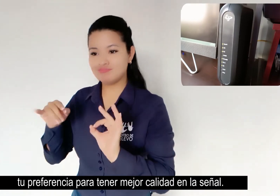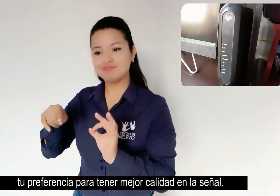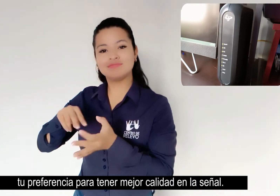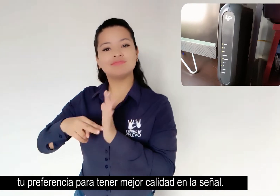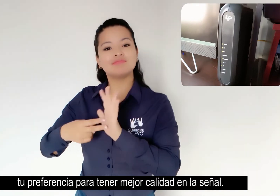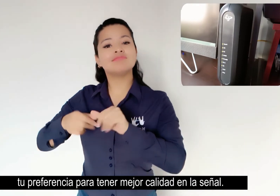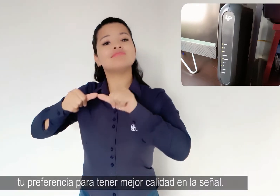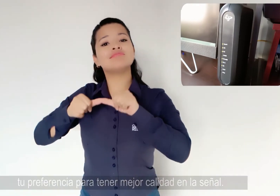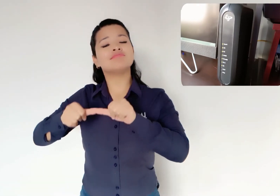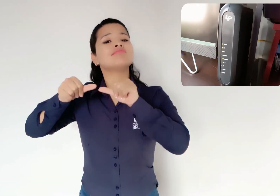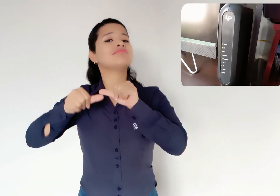la señal.